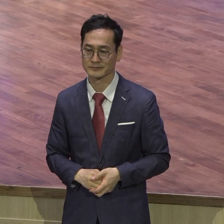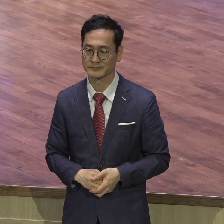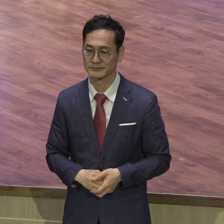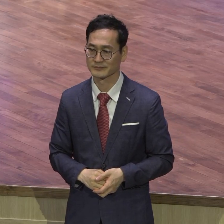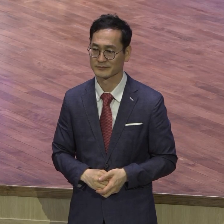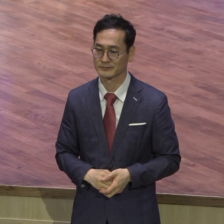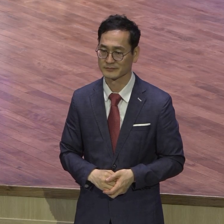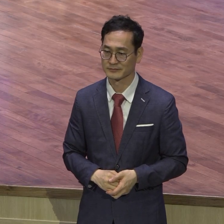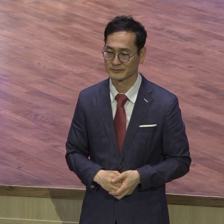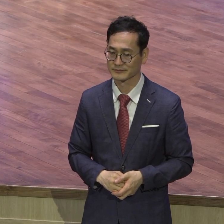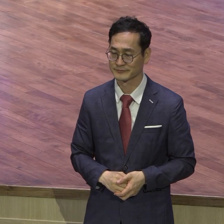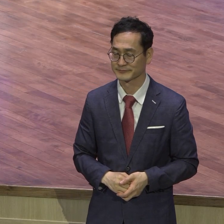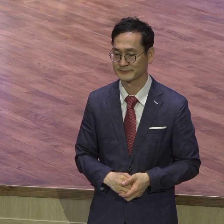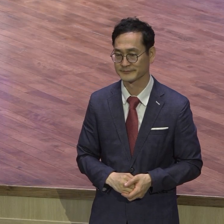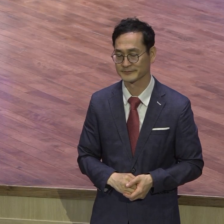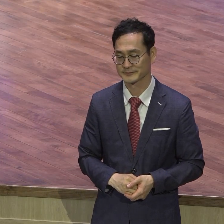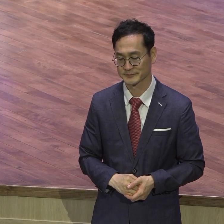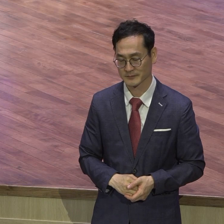믿지도 않으면서